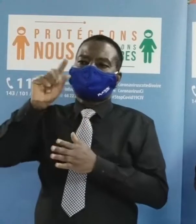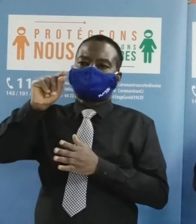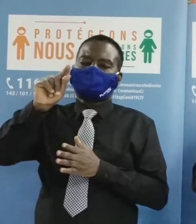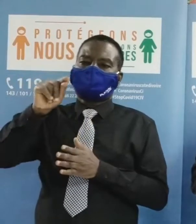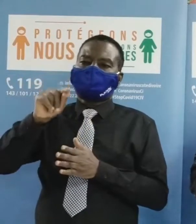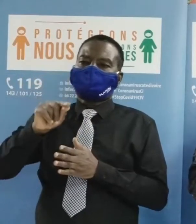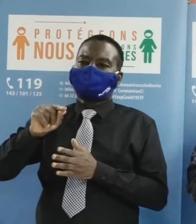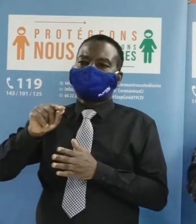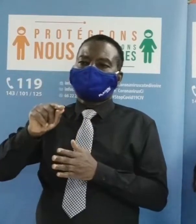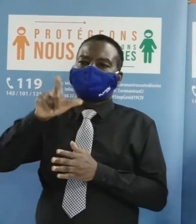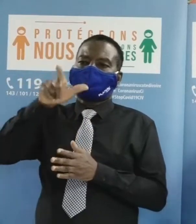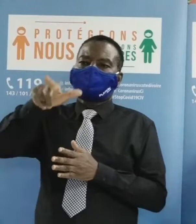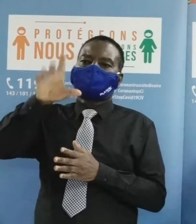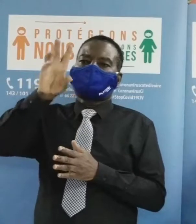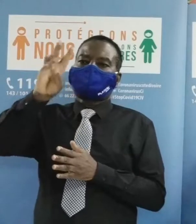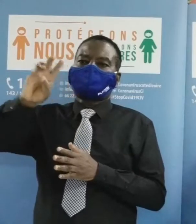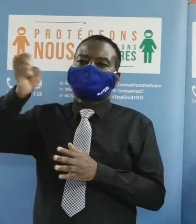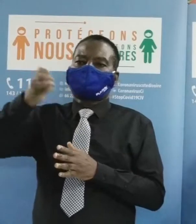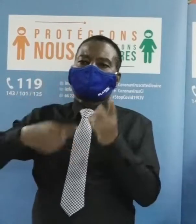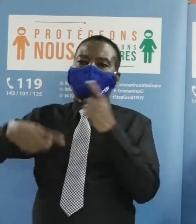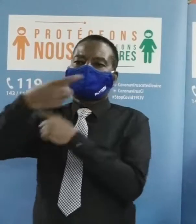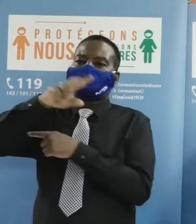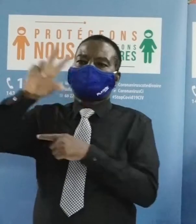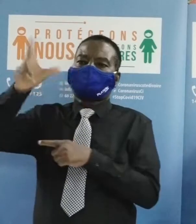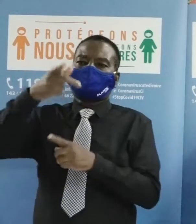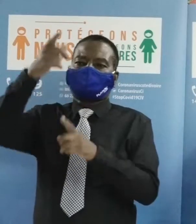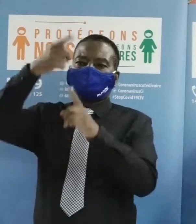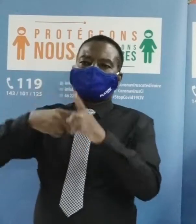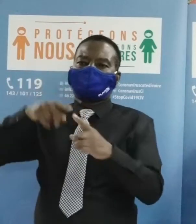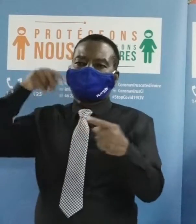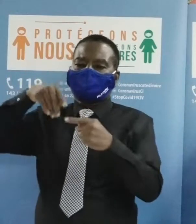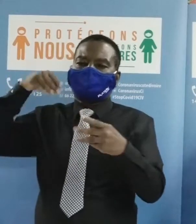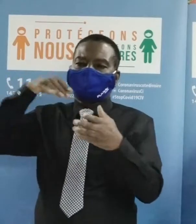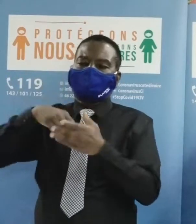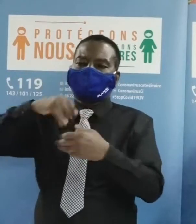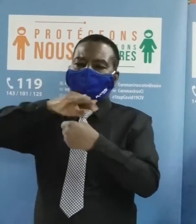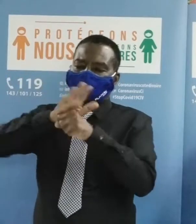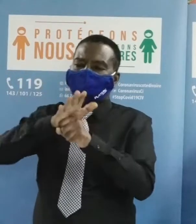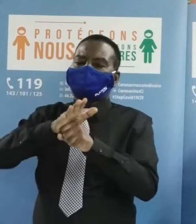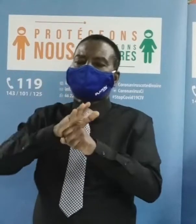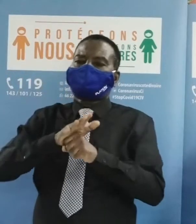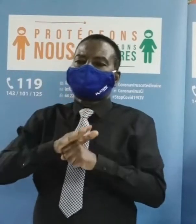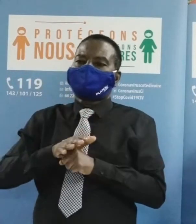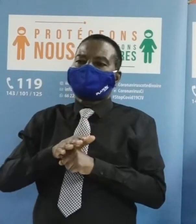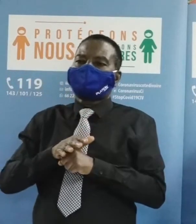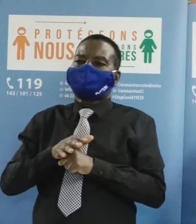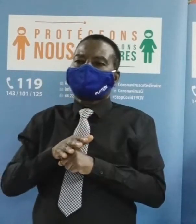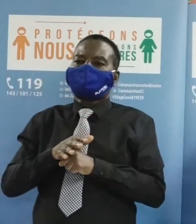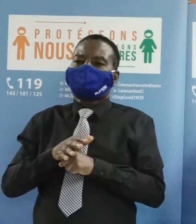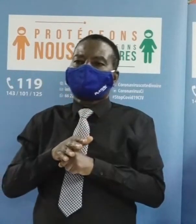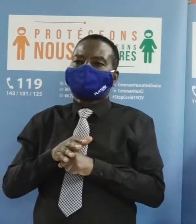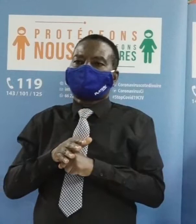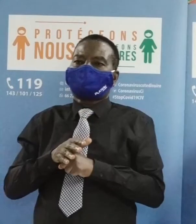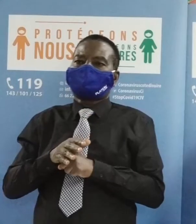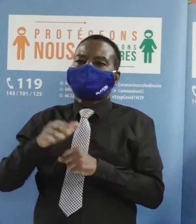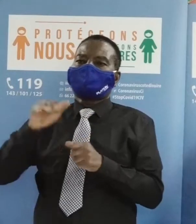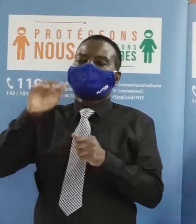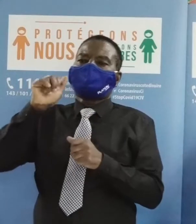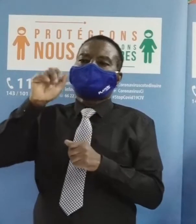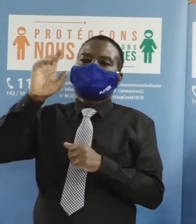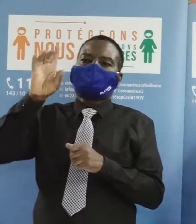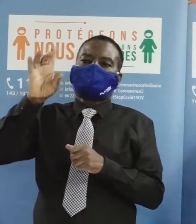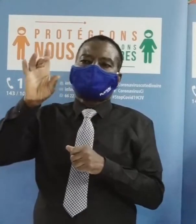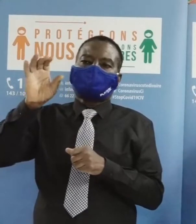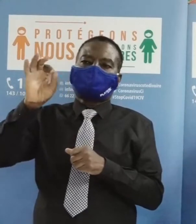vingt sixième jour du 3e mois de la lutte contre la copie de 10,9 au 86e